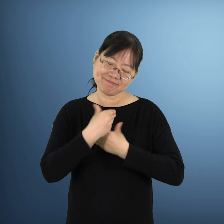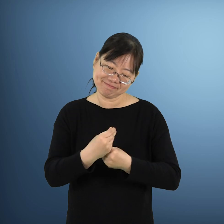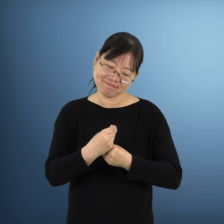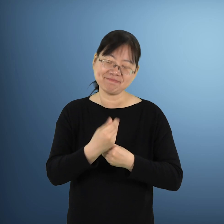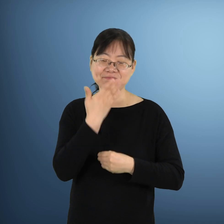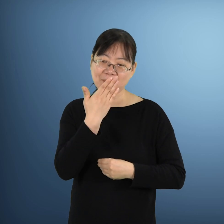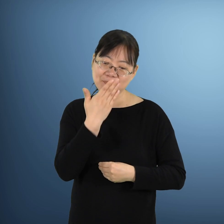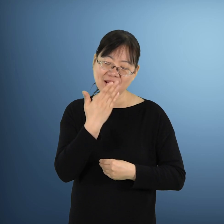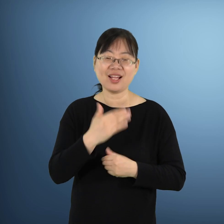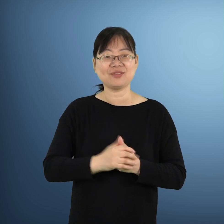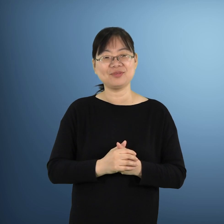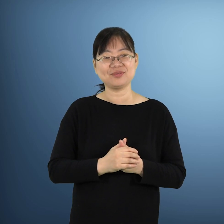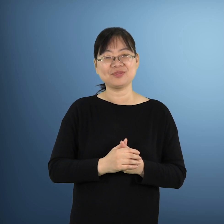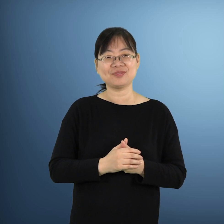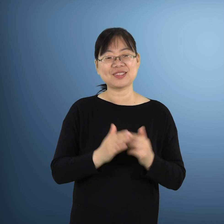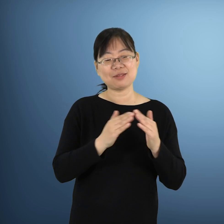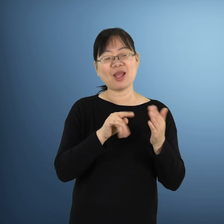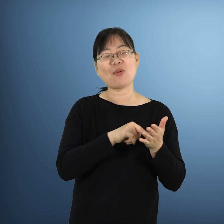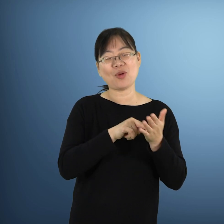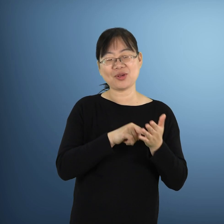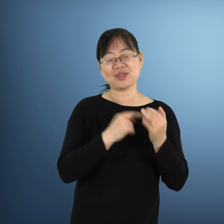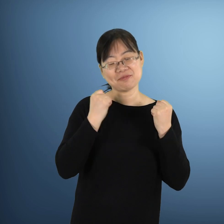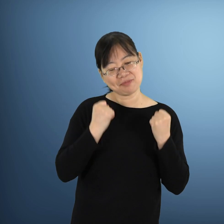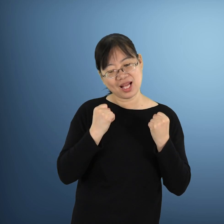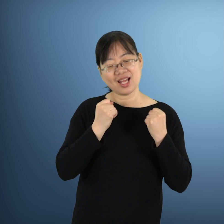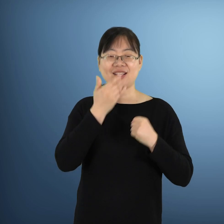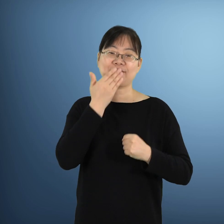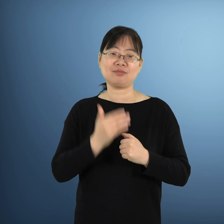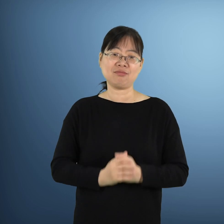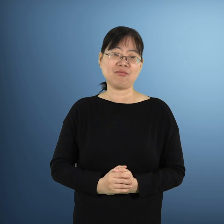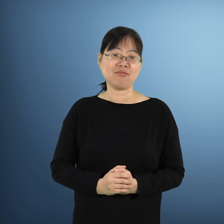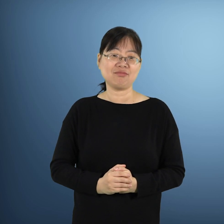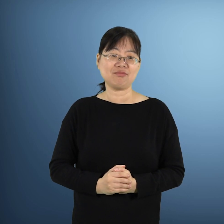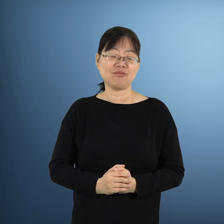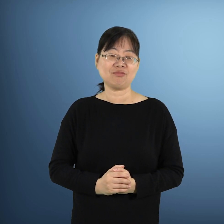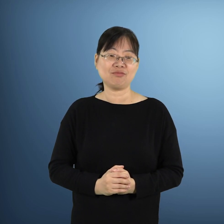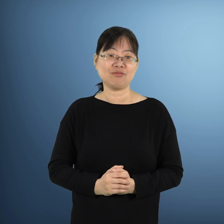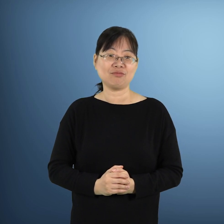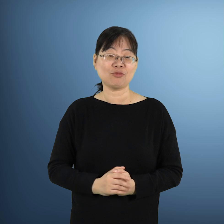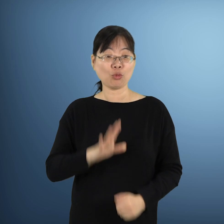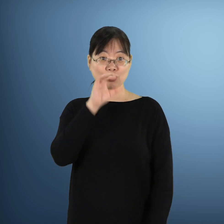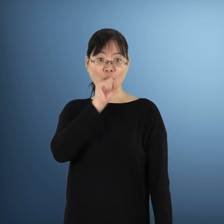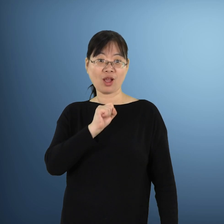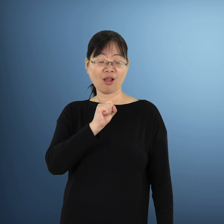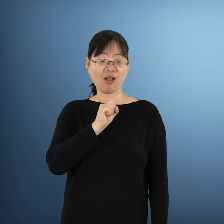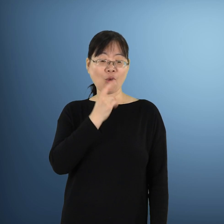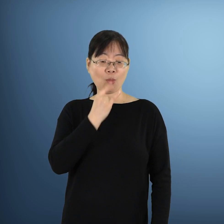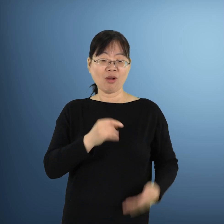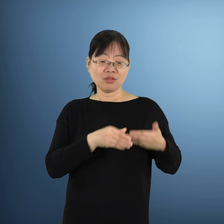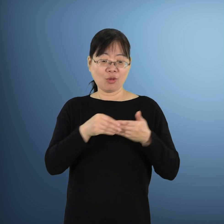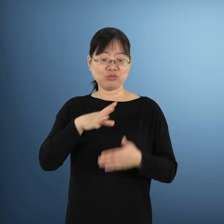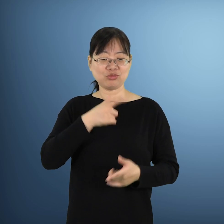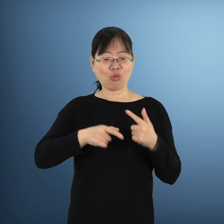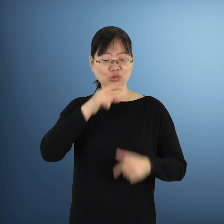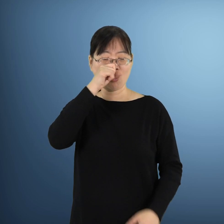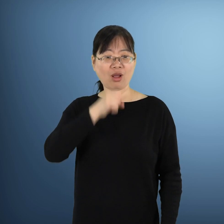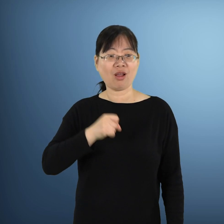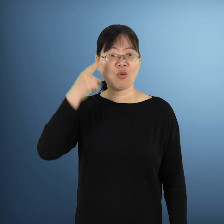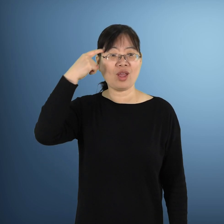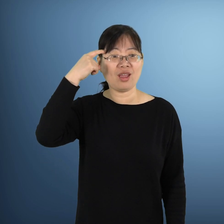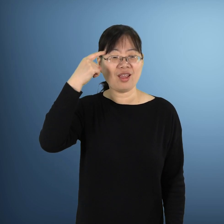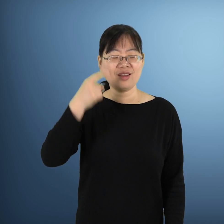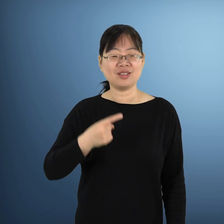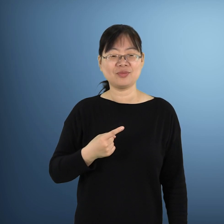항상 집에 외롭게 있었어요. 외롭게. 그러니까 그러면 좋잖아요. 데려가시면